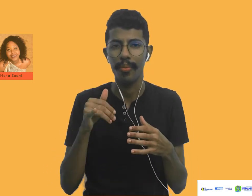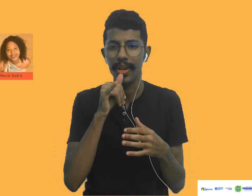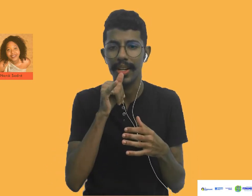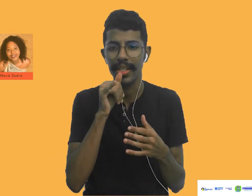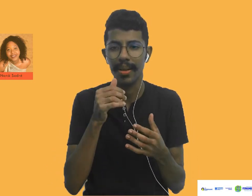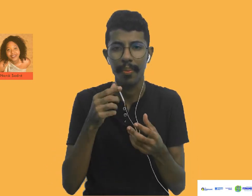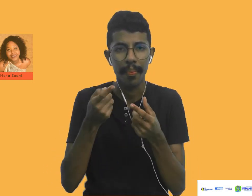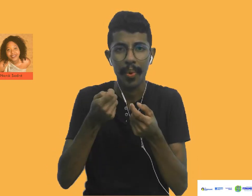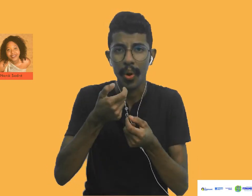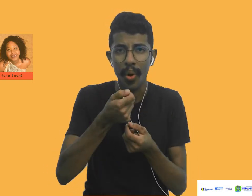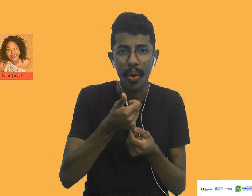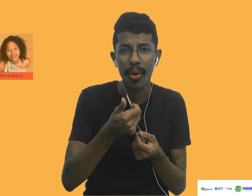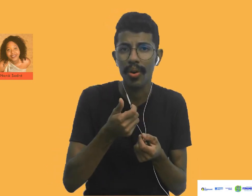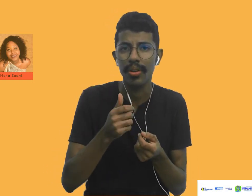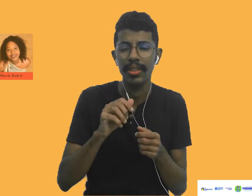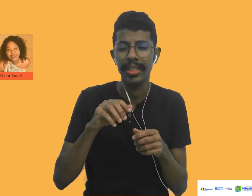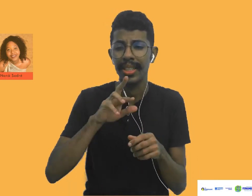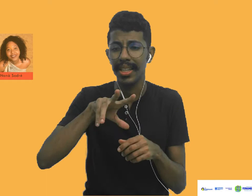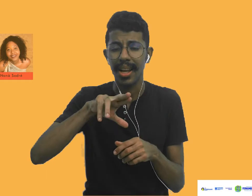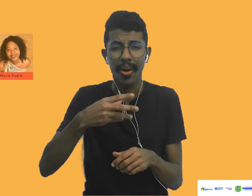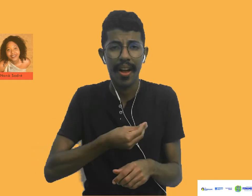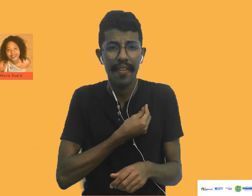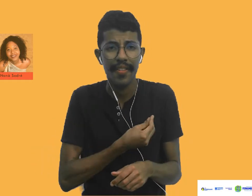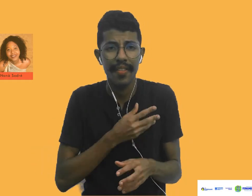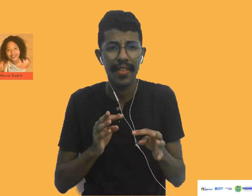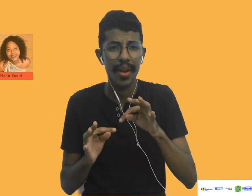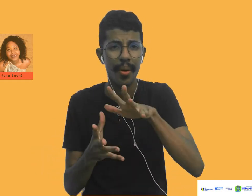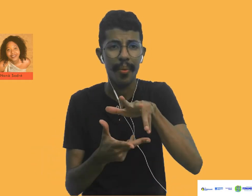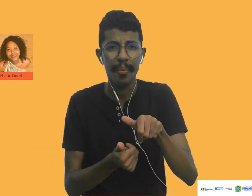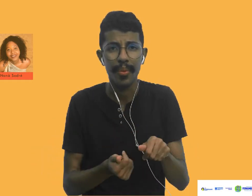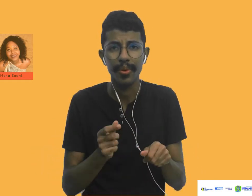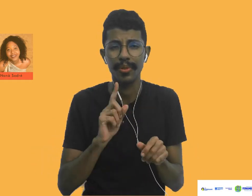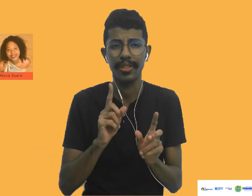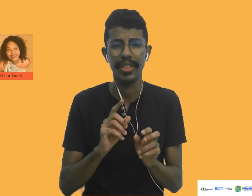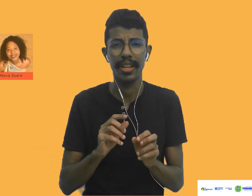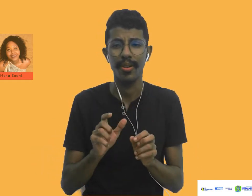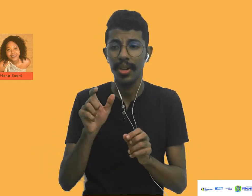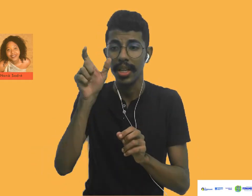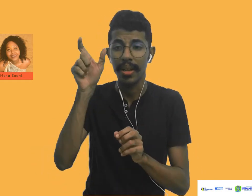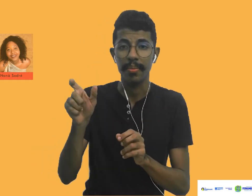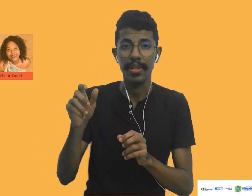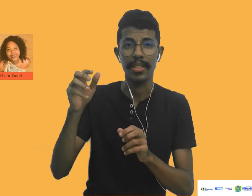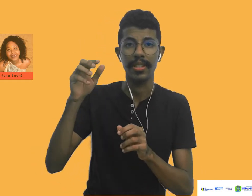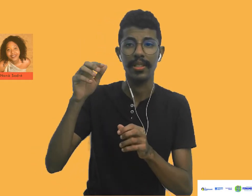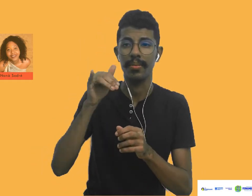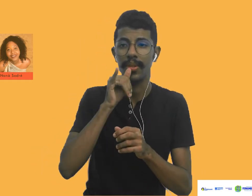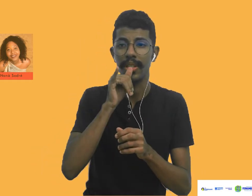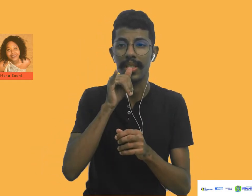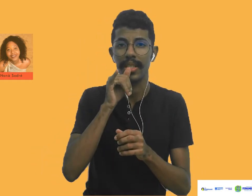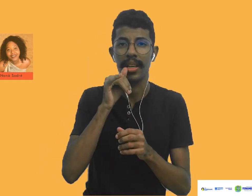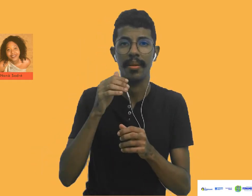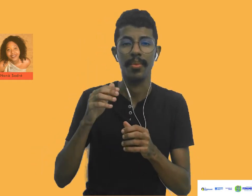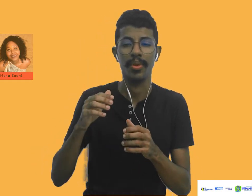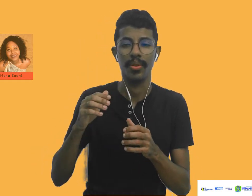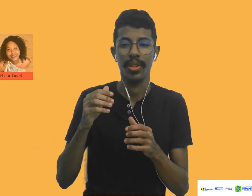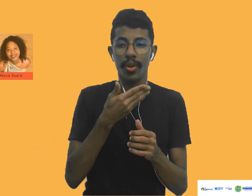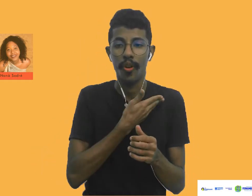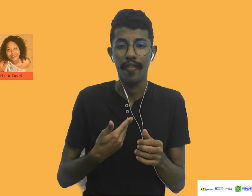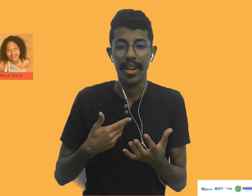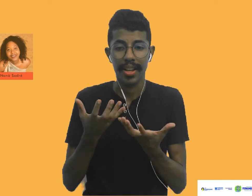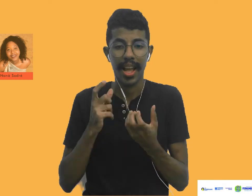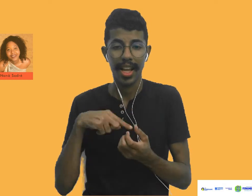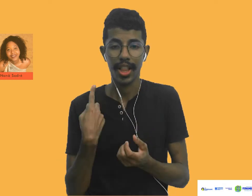agora. Quer dizer, isso não é viver esse mundo que esse Senhor quer que a gente viva. O Senhor e os seus seguidores,